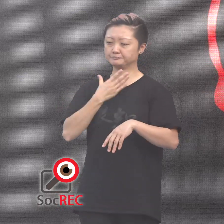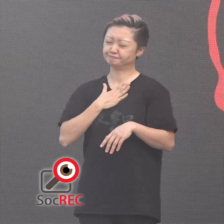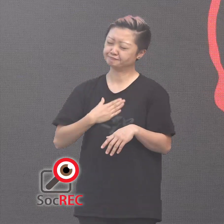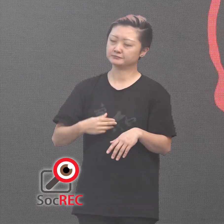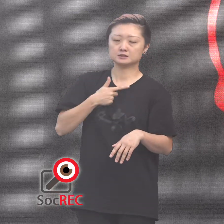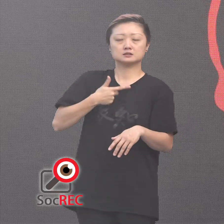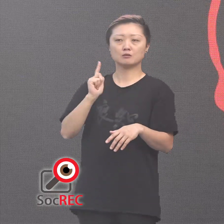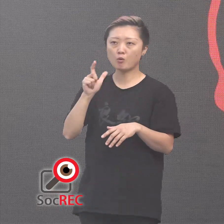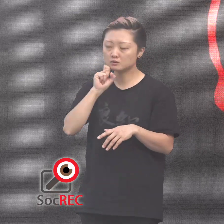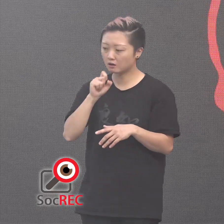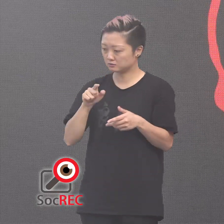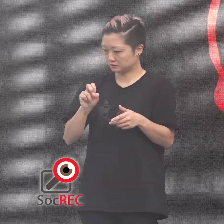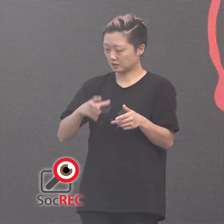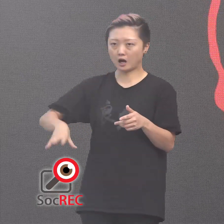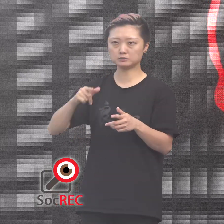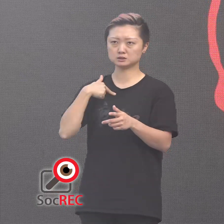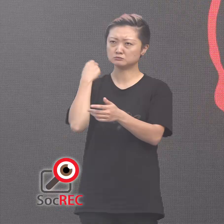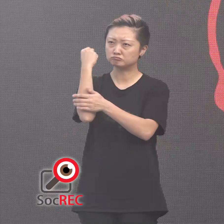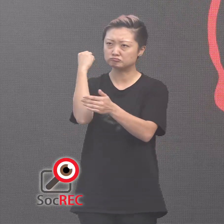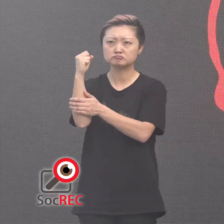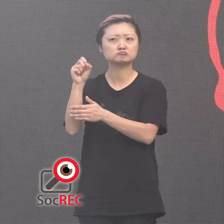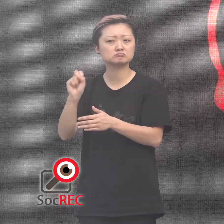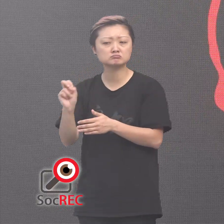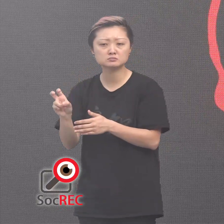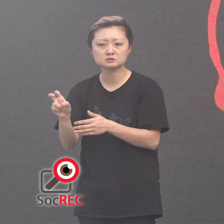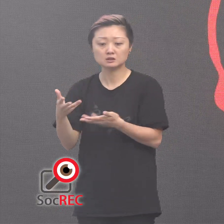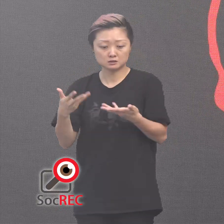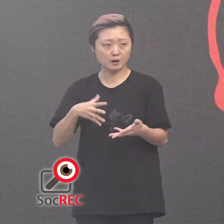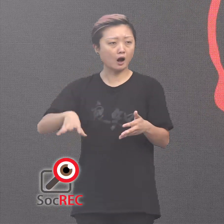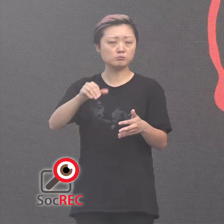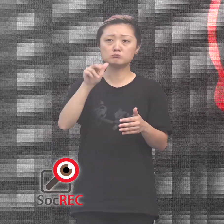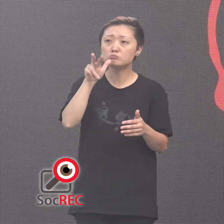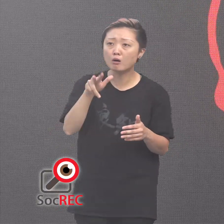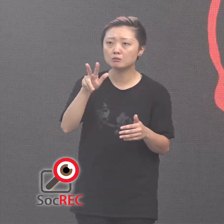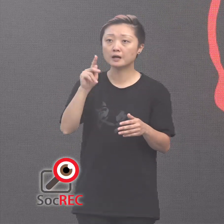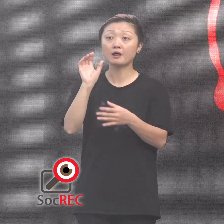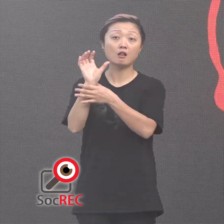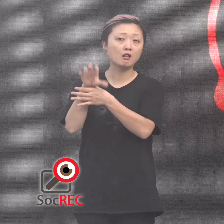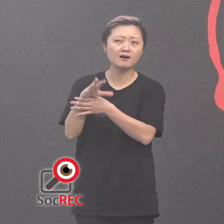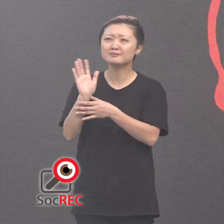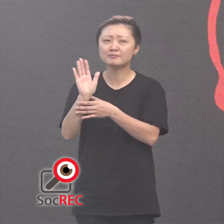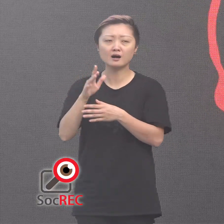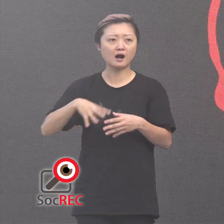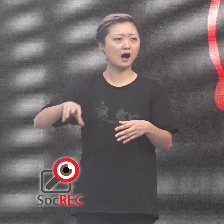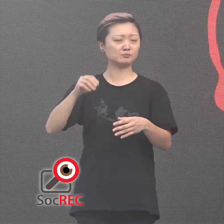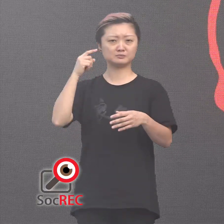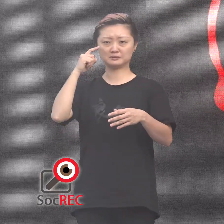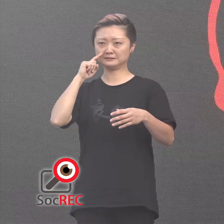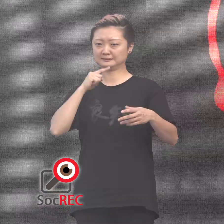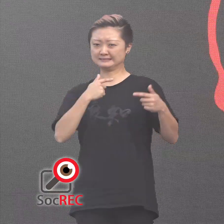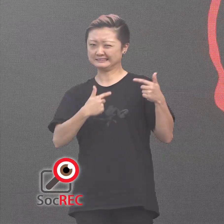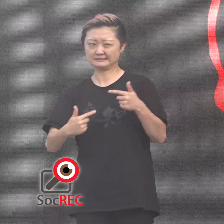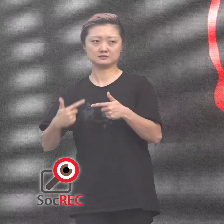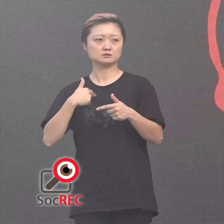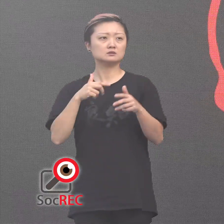这里，今天我看到了什么？我看到的不是绝望，我看到的也不是灰心丧气，有